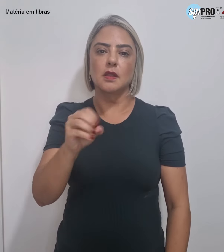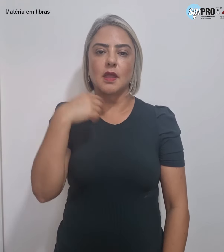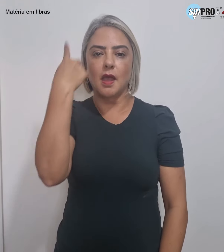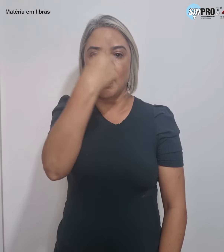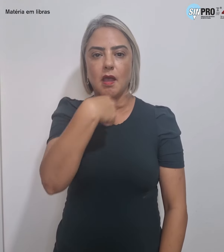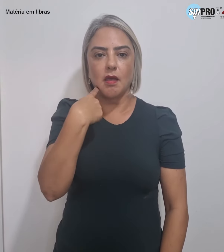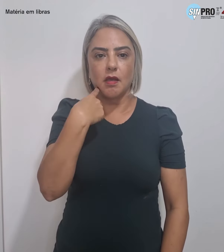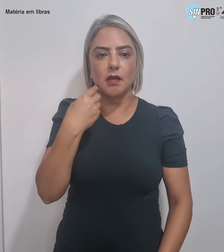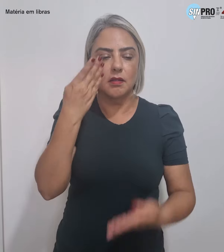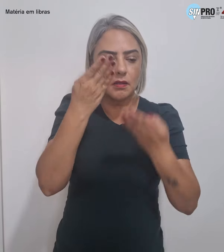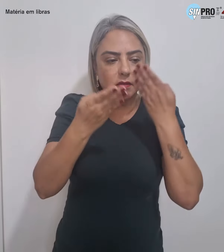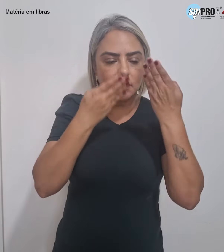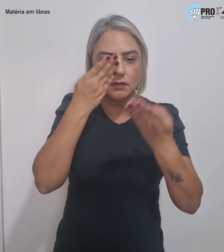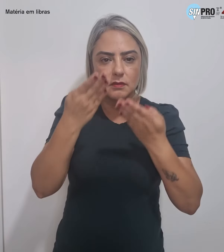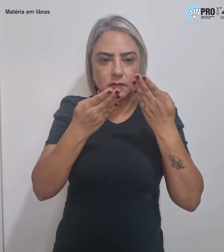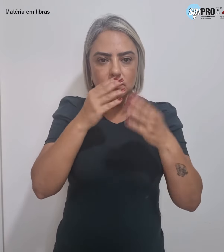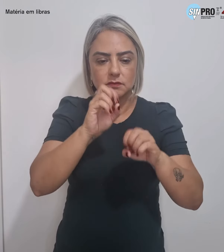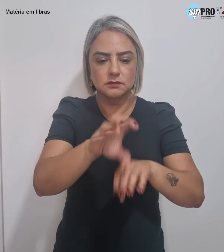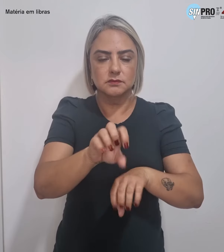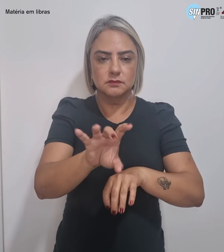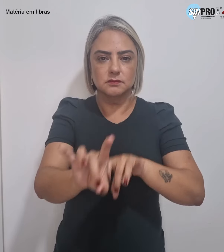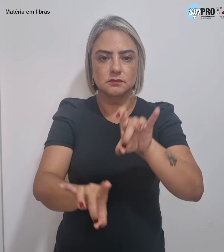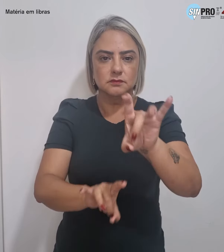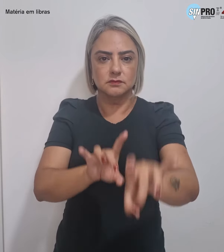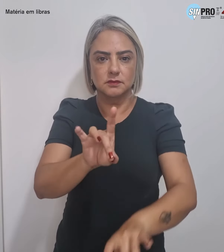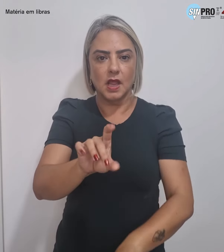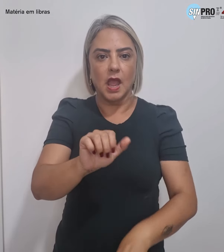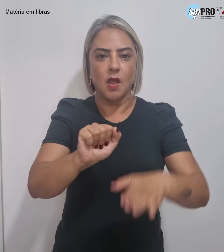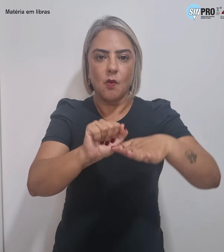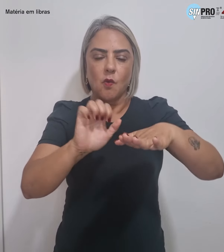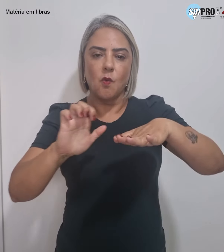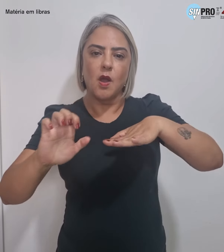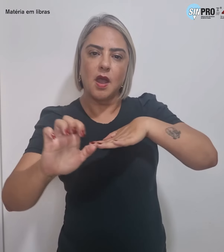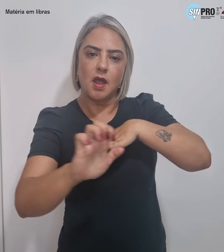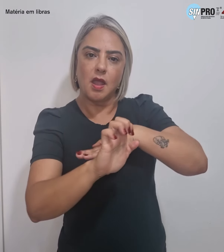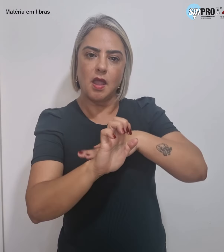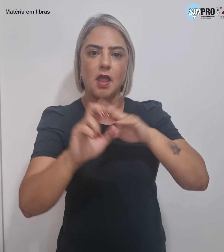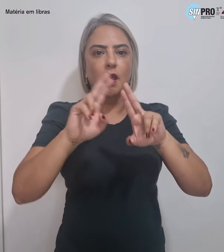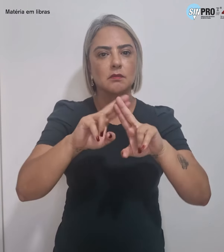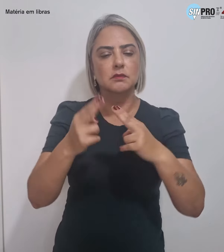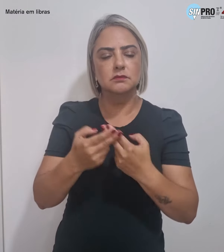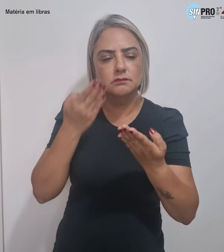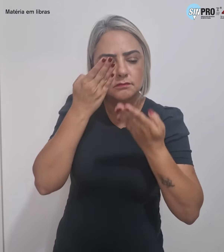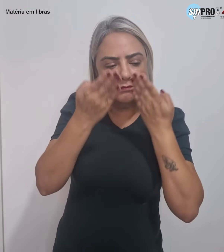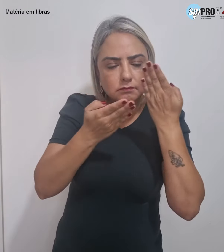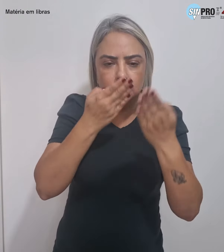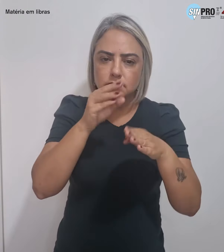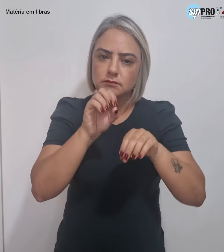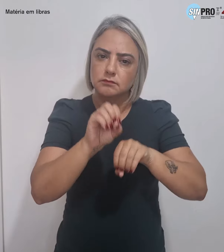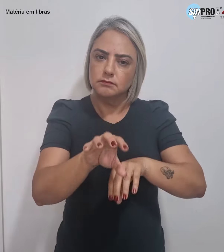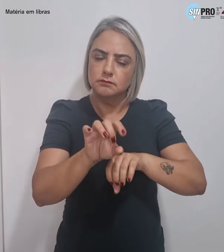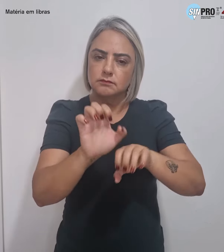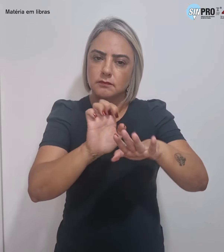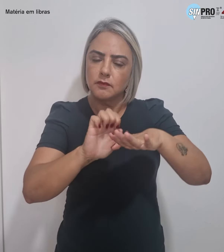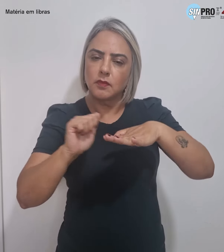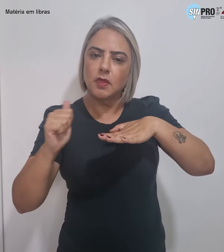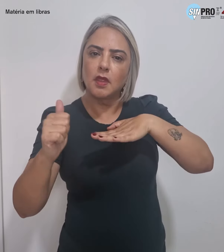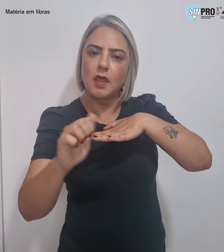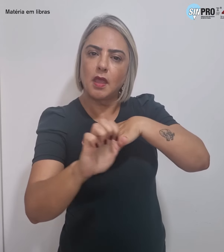área de atendimento educacional especializado, aptidão em atendimento educacional especializado e